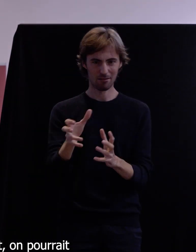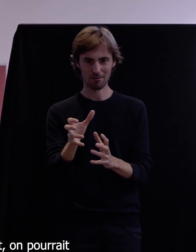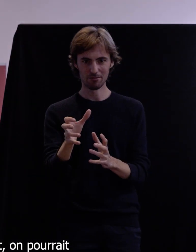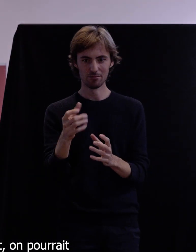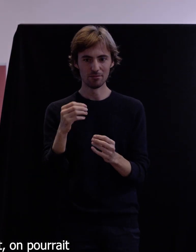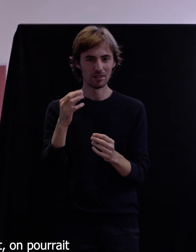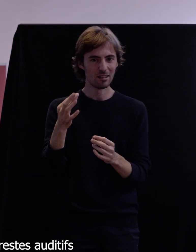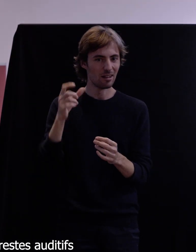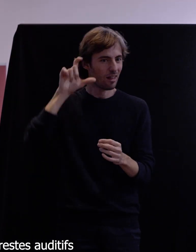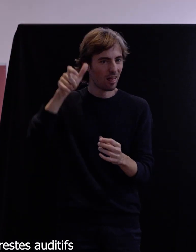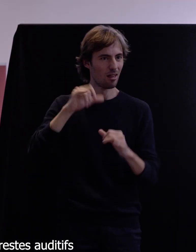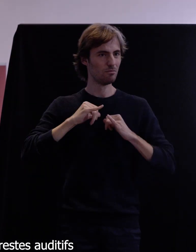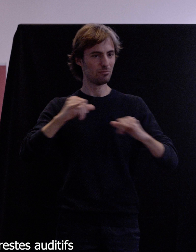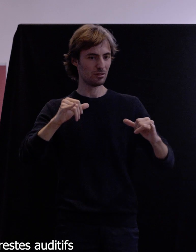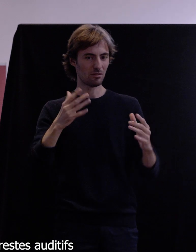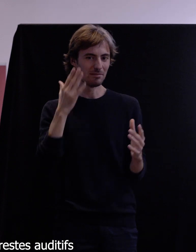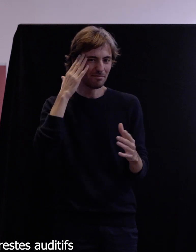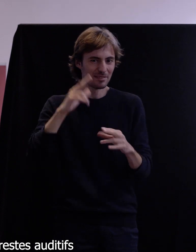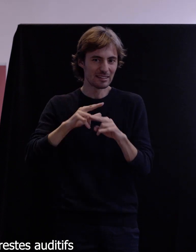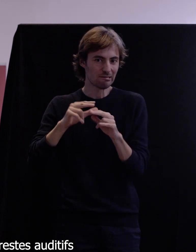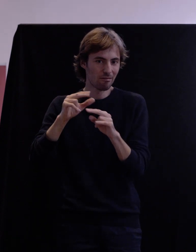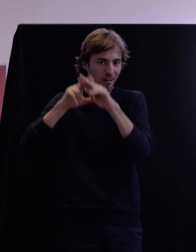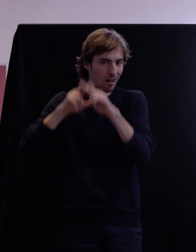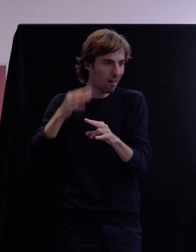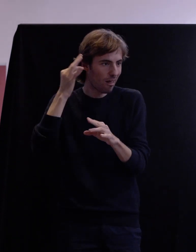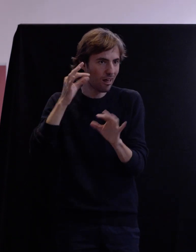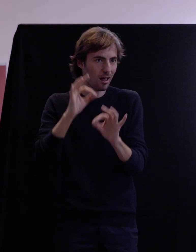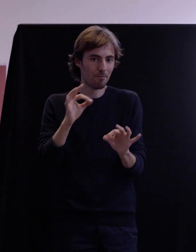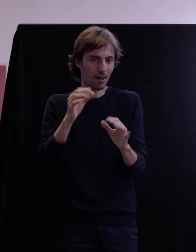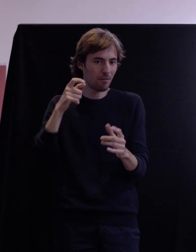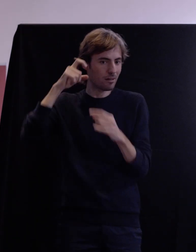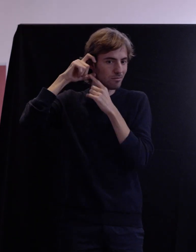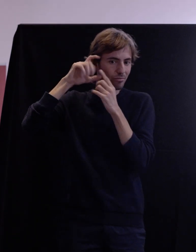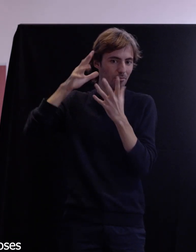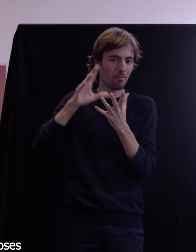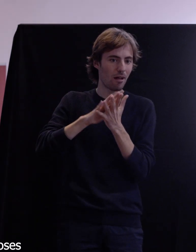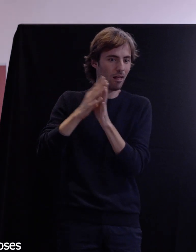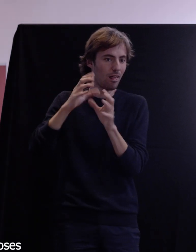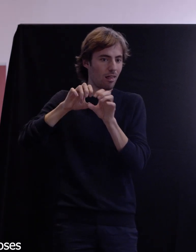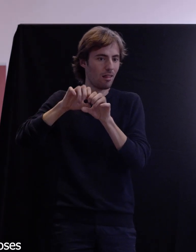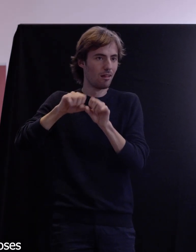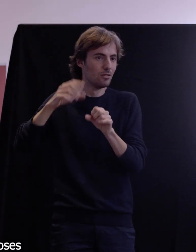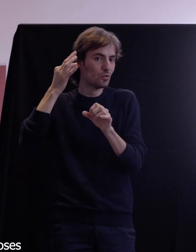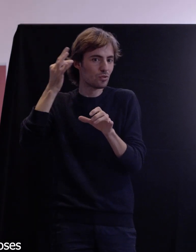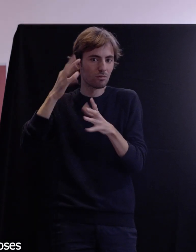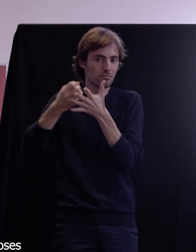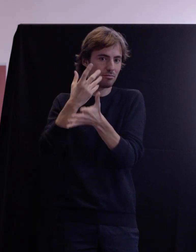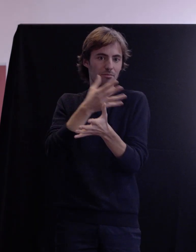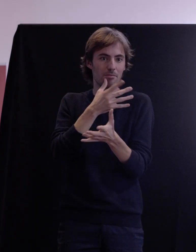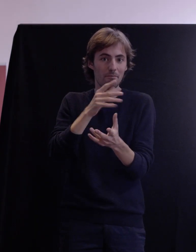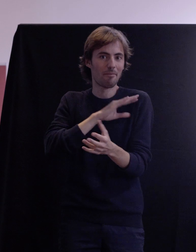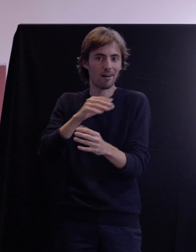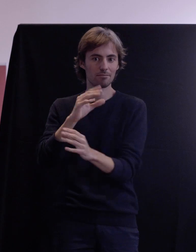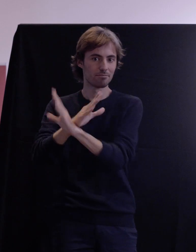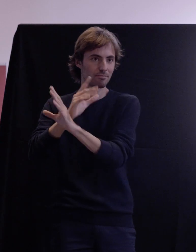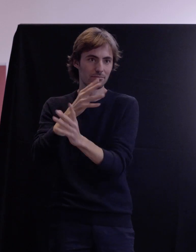une prothèse ultra puissante. Si on n'a pas de reste auditif à amplifier, la prothèse, elle ne peut pas restituer des choses qui n'existent plus. Donc